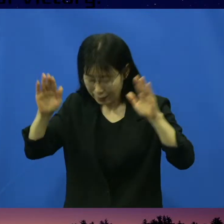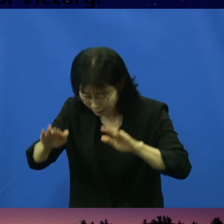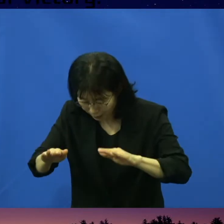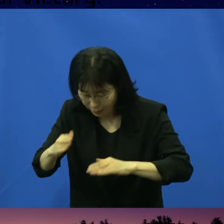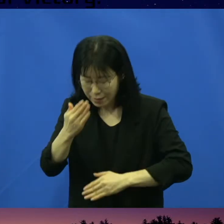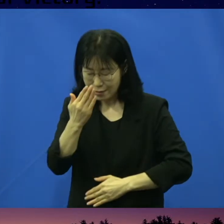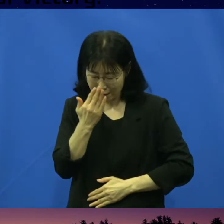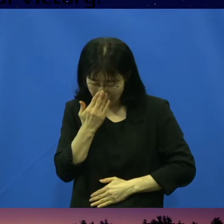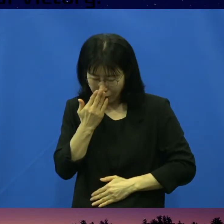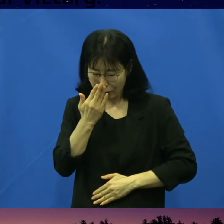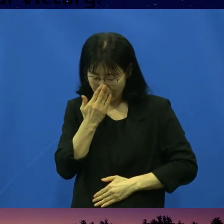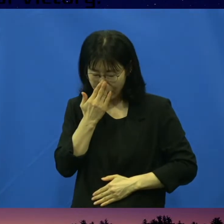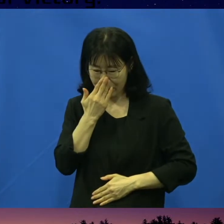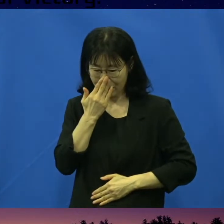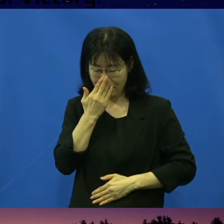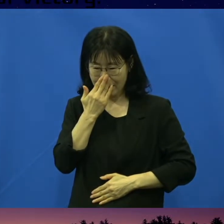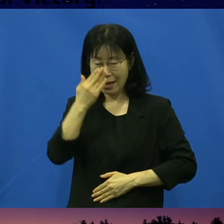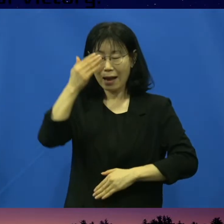말씀하신 대로 해야 돼.